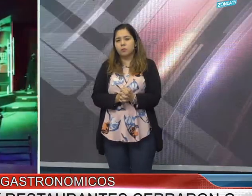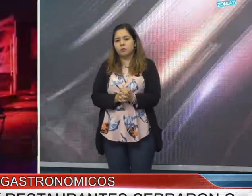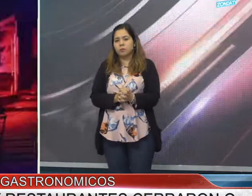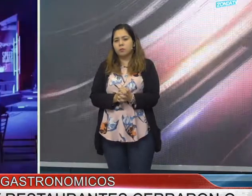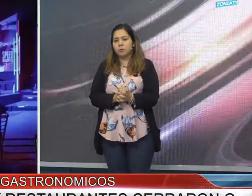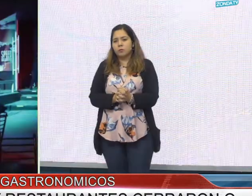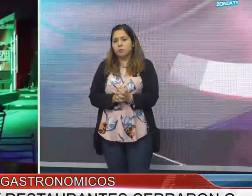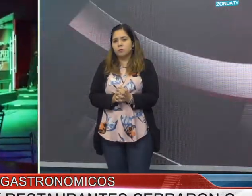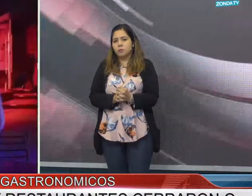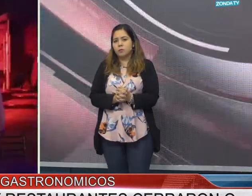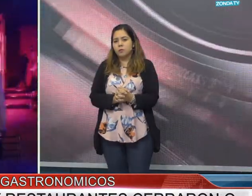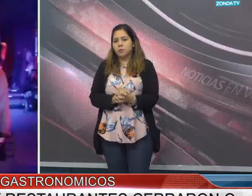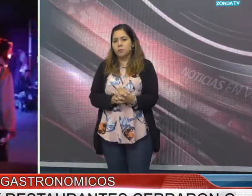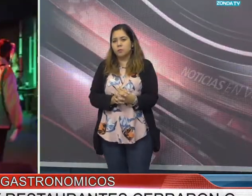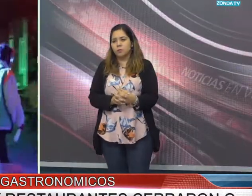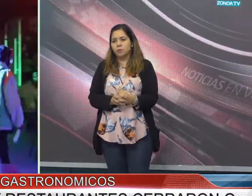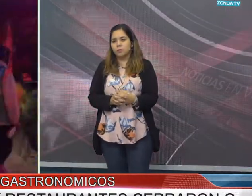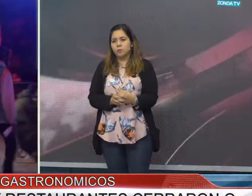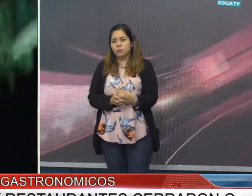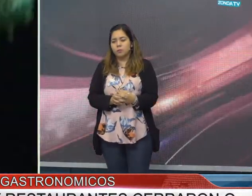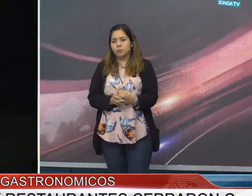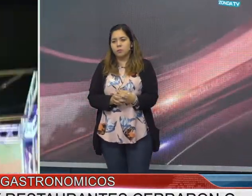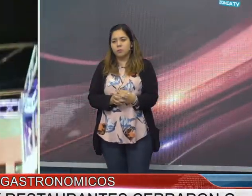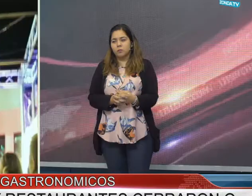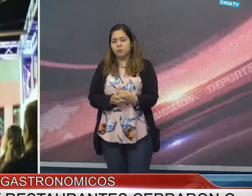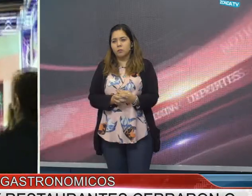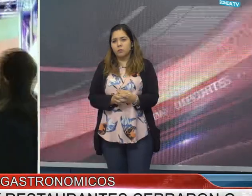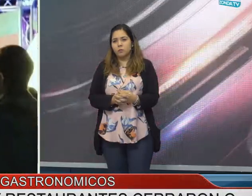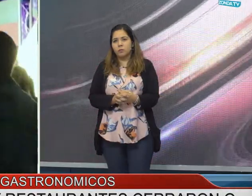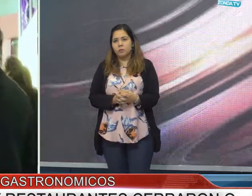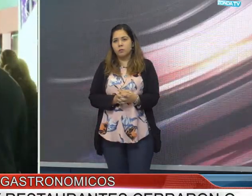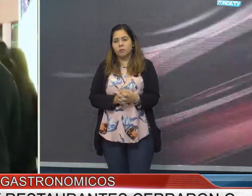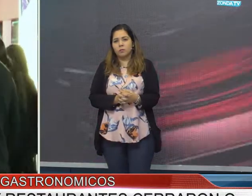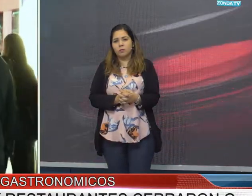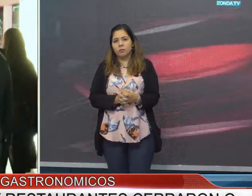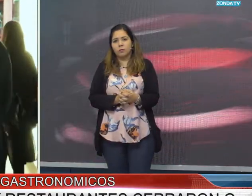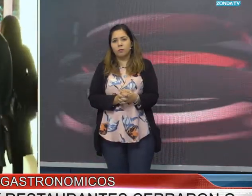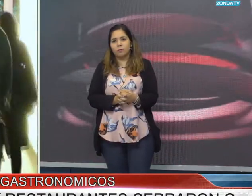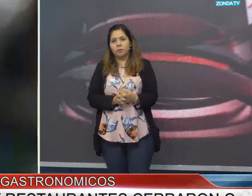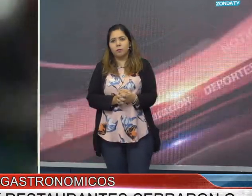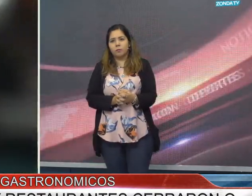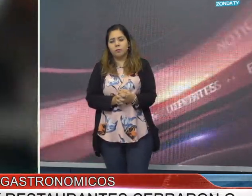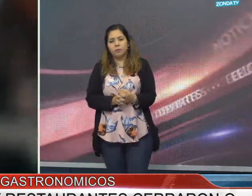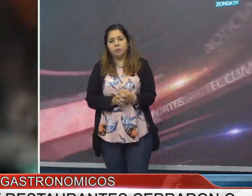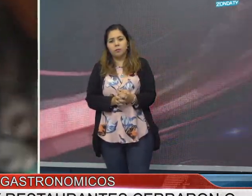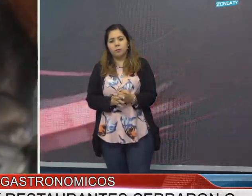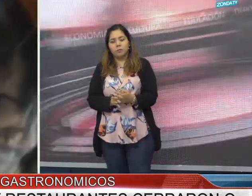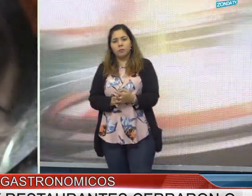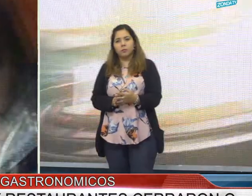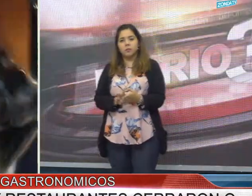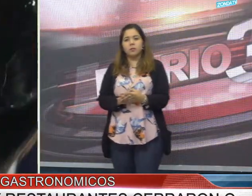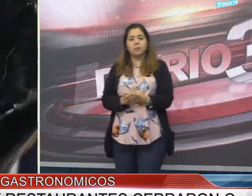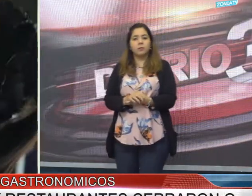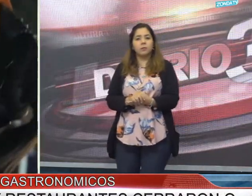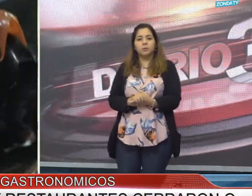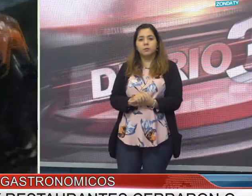situación, cómo está y el pantallazo general de todo, y esto lo afecta a la gastronomía. Yo te saludaron después de un desastre